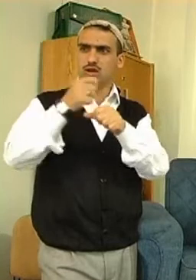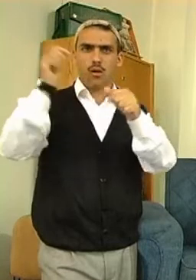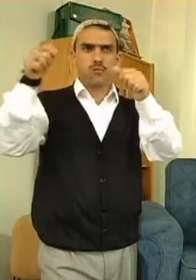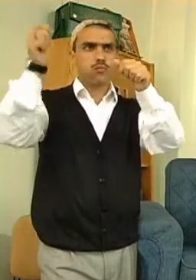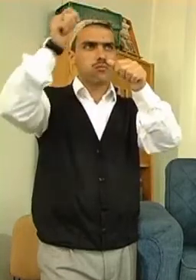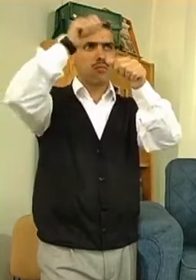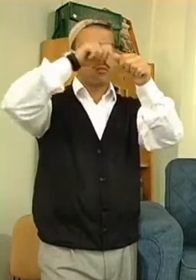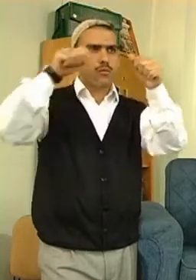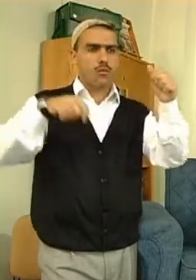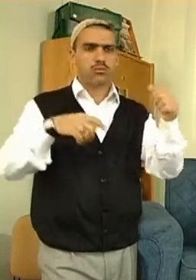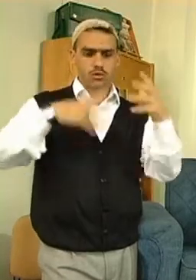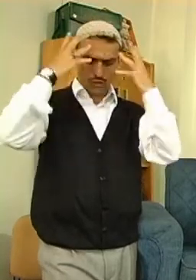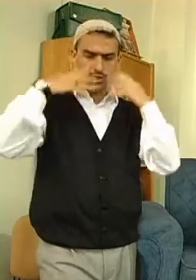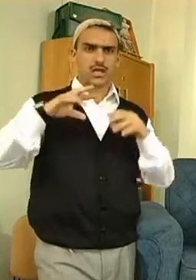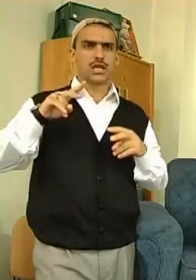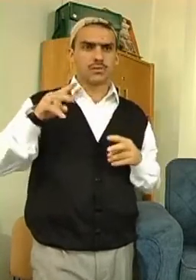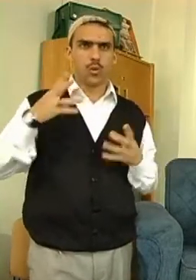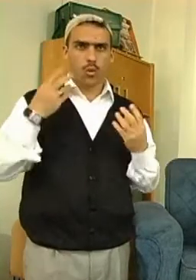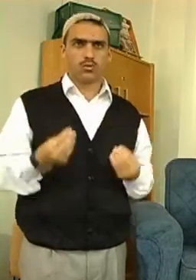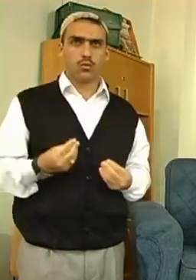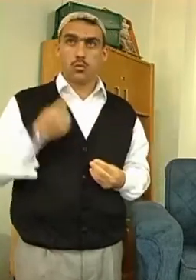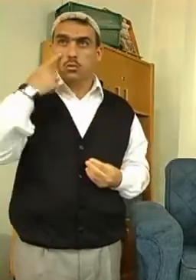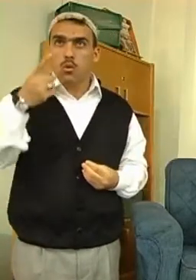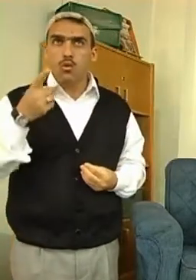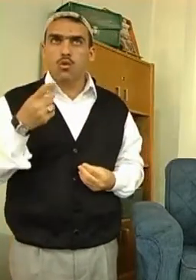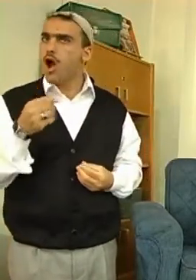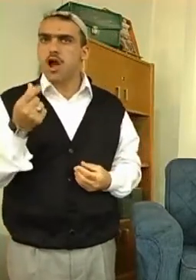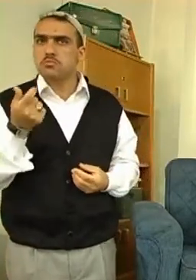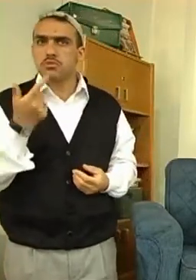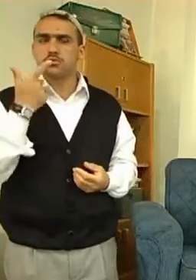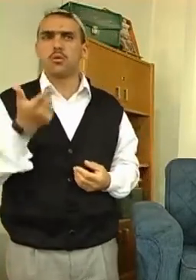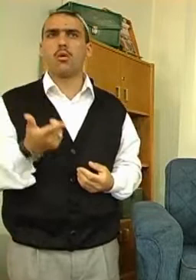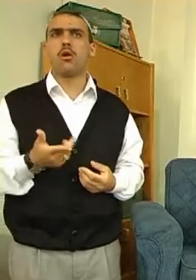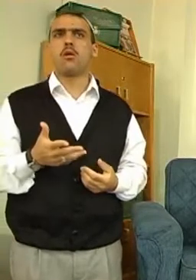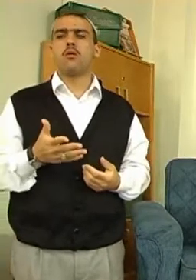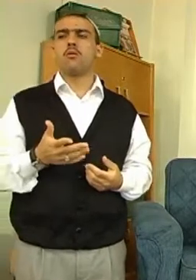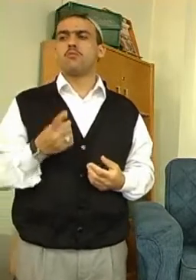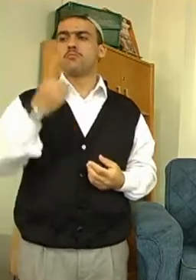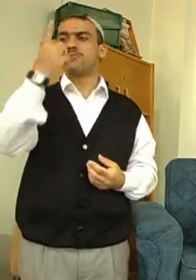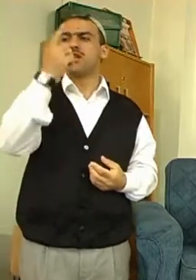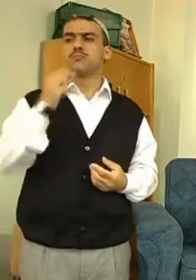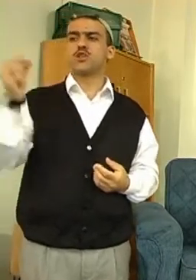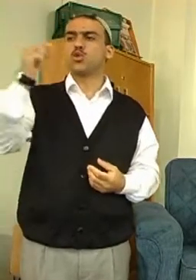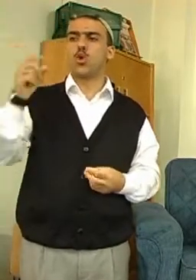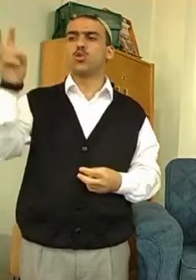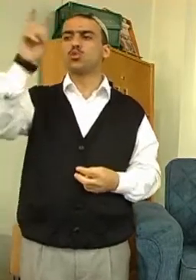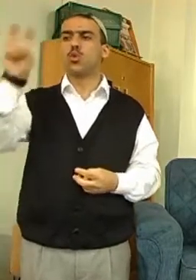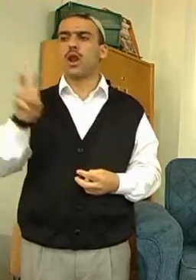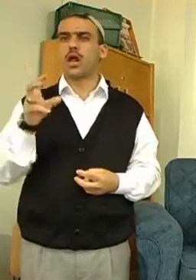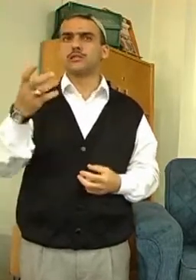tonu belli. Kaç lira? O maddeyle ölçülmüyor. Sanat mıyım? Allah ne güzel